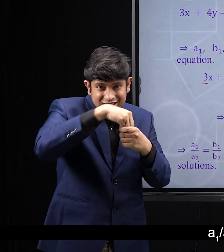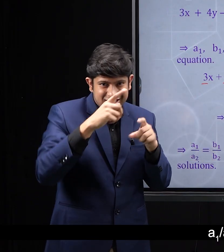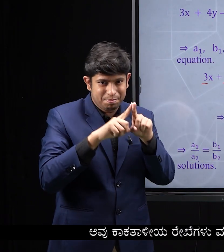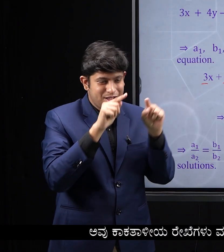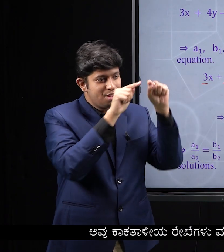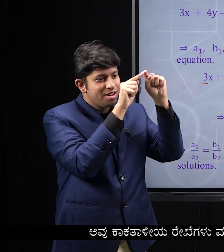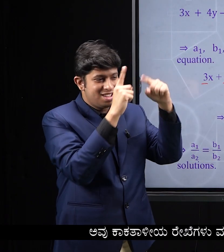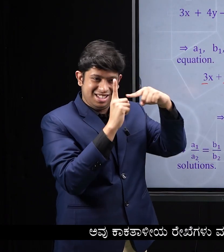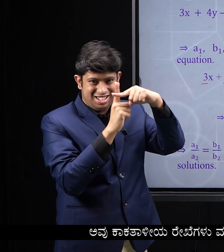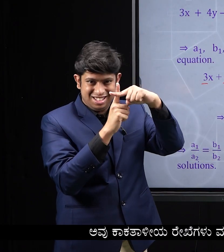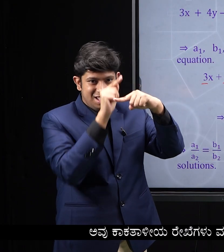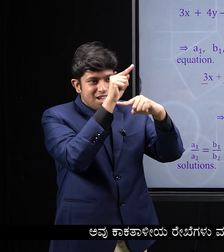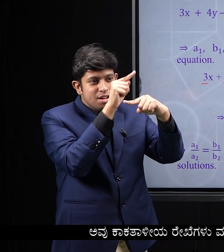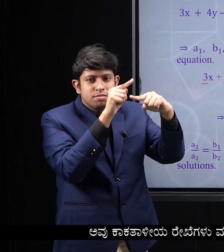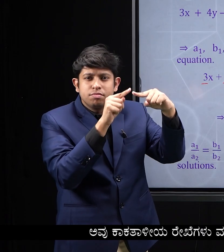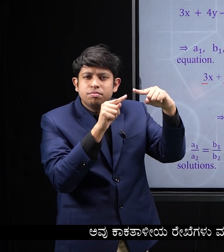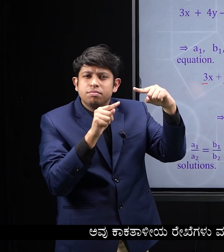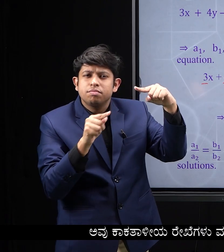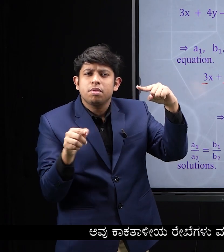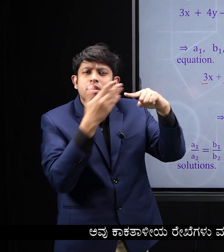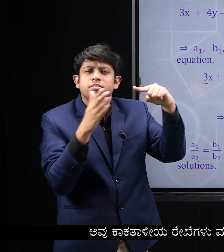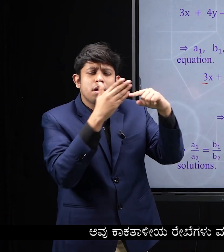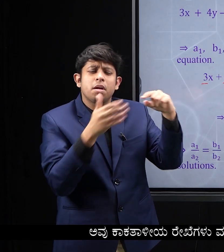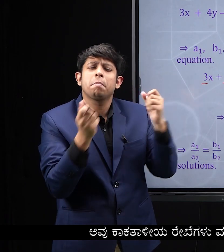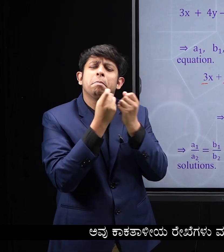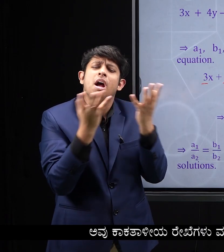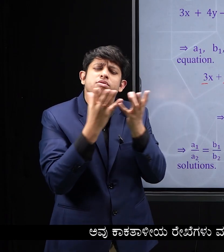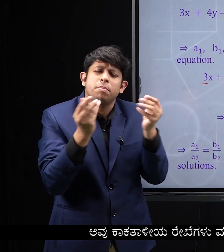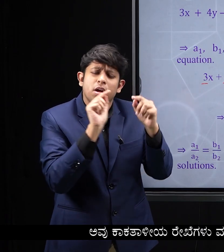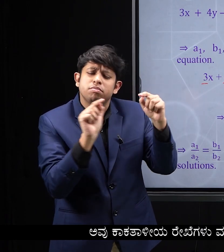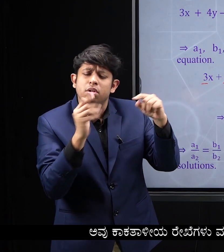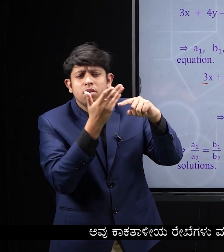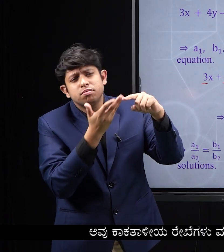ಅವು ಕಾಕತಾಳೀಯ ರೇಖೆಗಳು ಮತ್ತು ಅನಂತ ಅನೇಕ ಪರಿಹಾರಗಳನ್ನು ಹೊಂದಿವೆ.